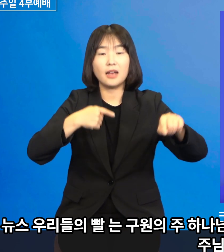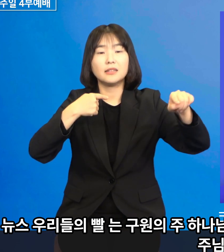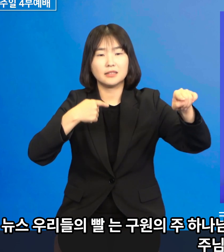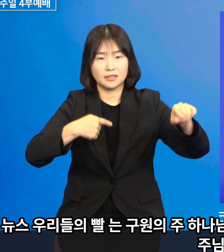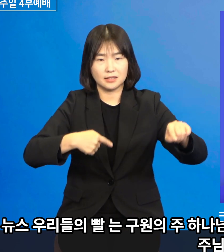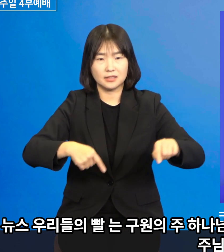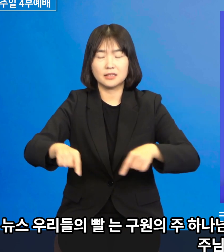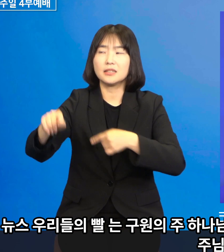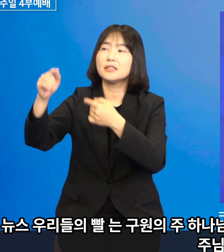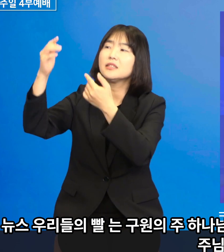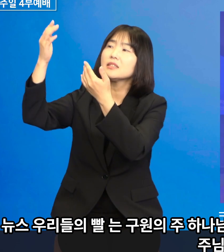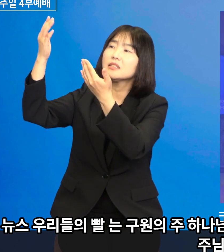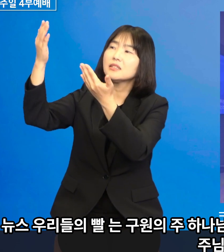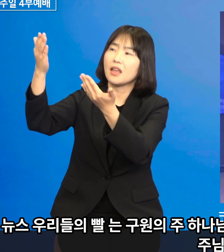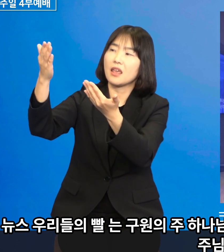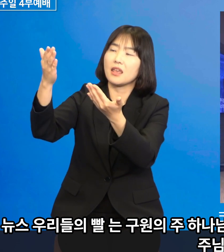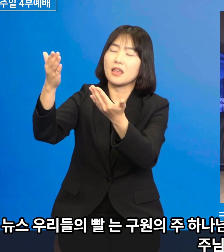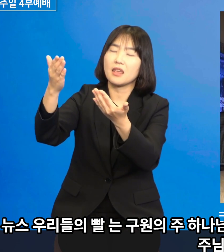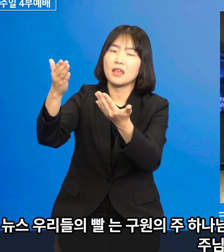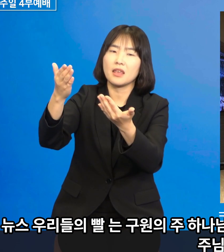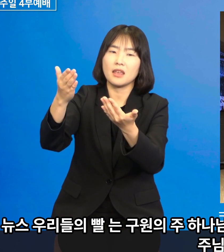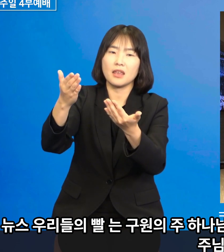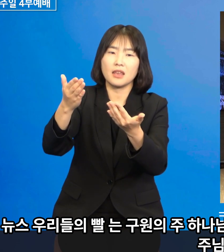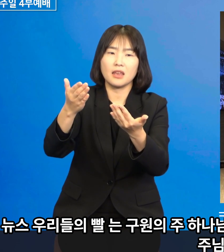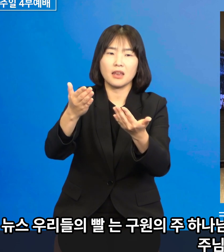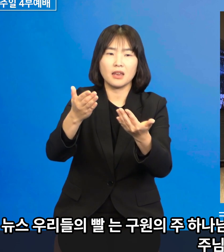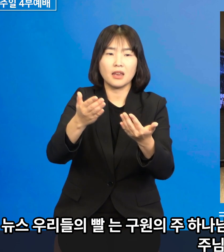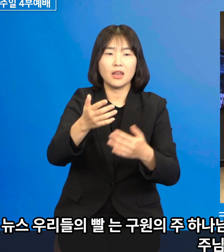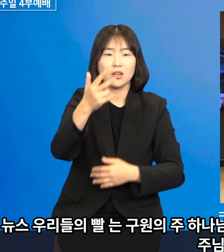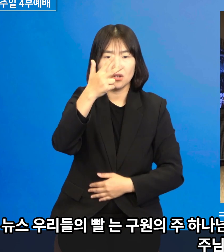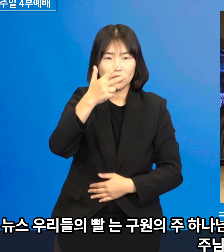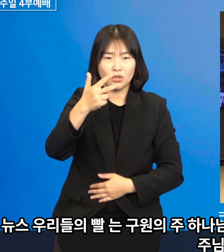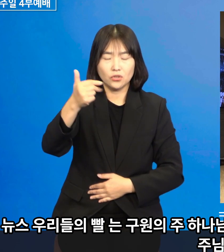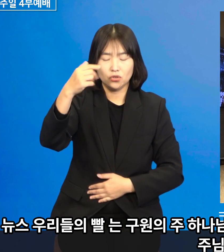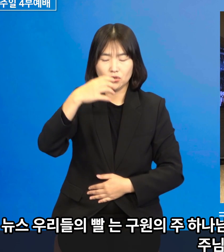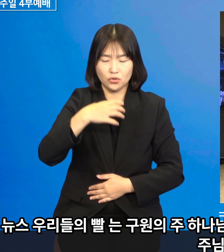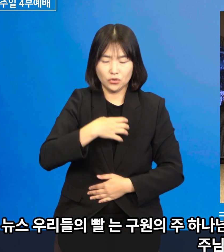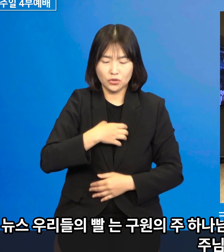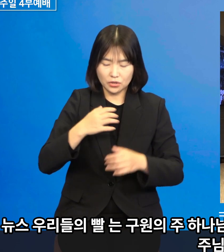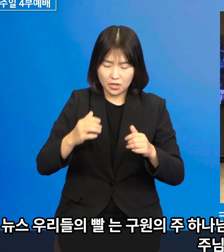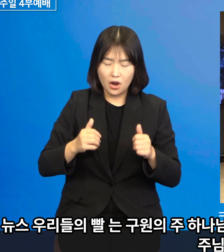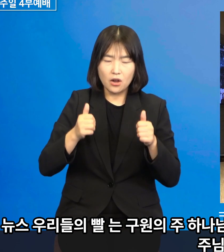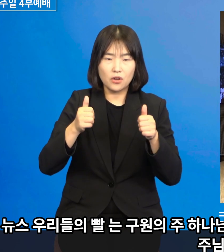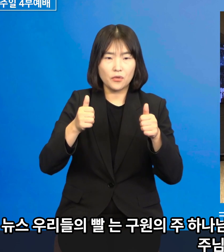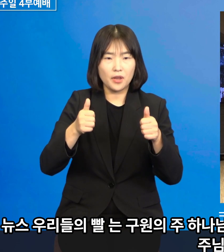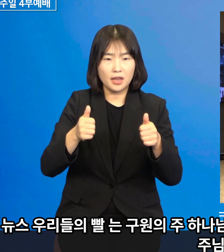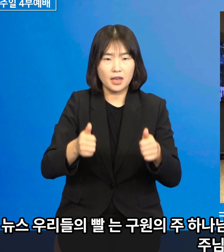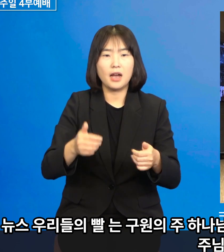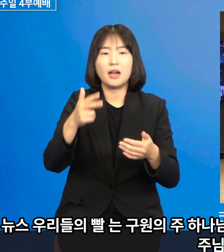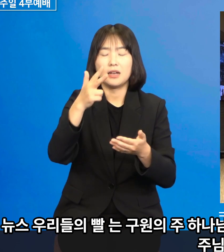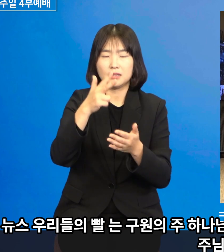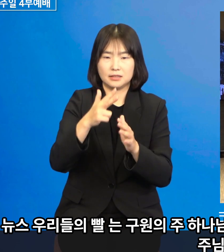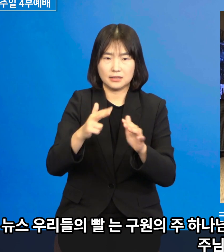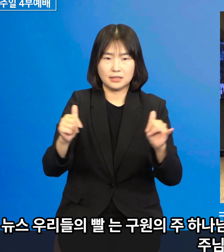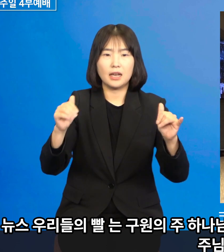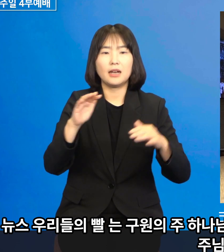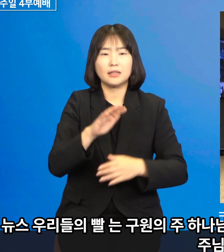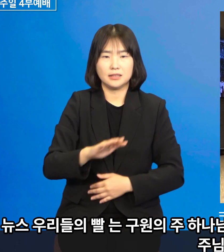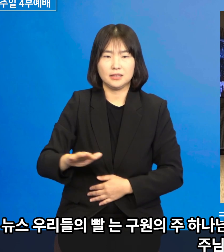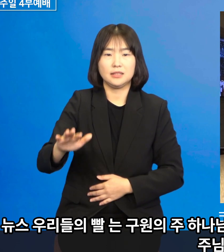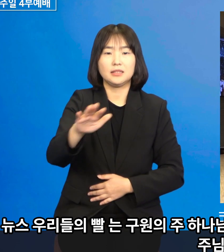세상을 다스리시네. 주를 경외하는 자들에게 주를